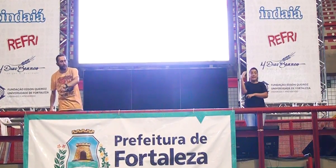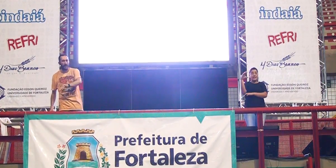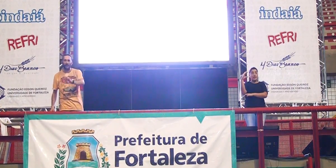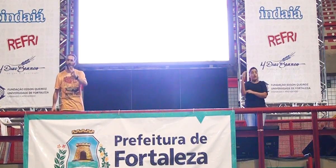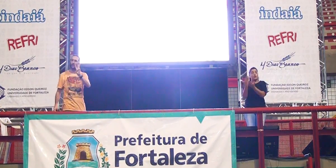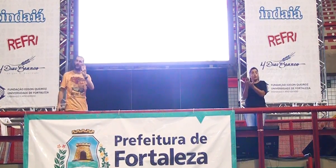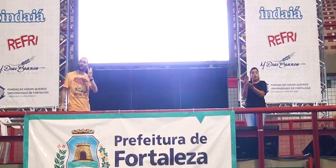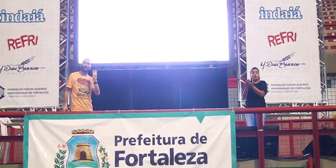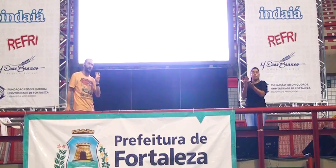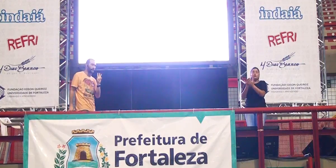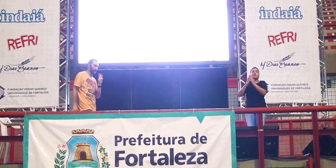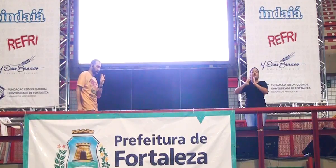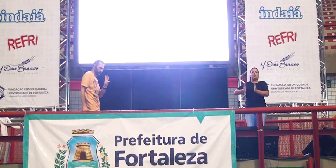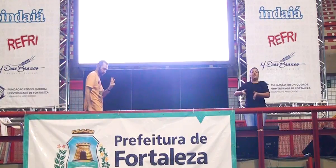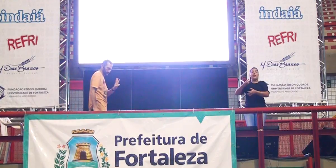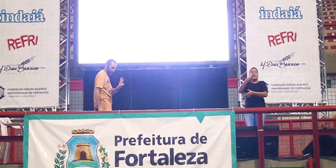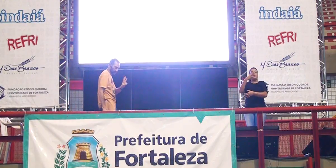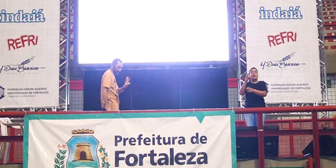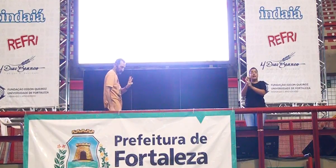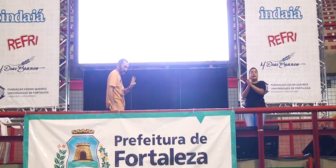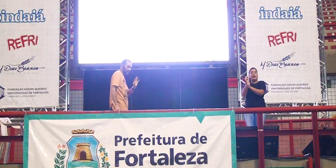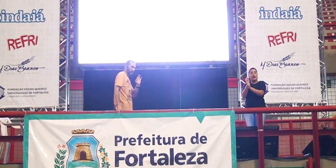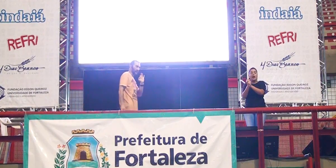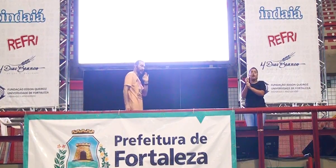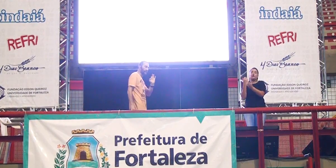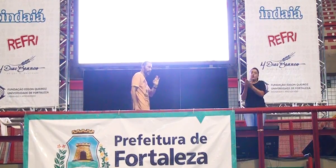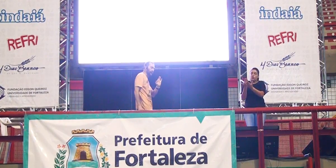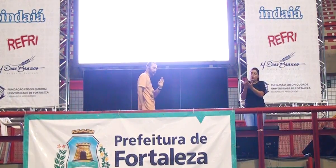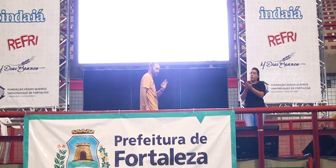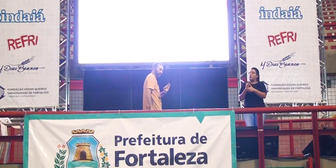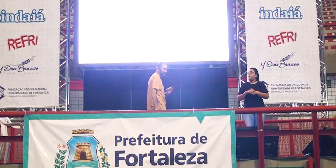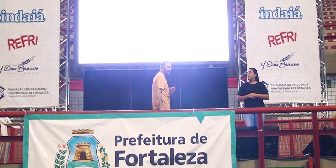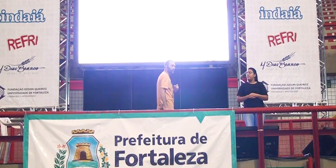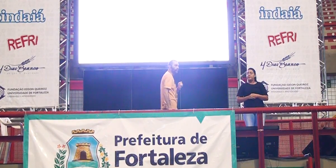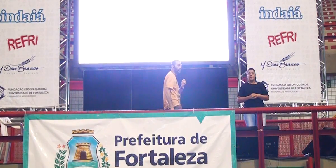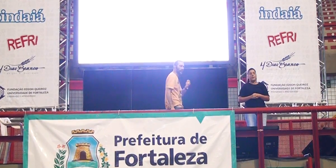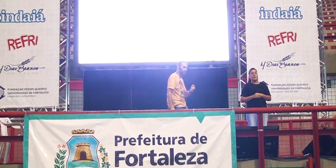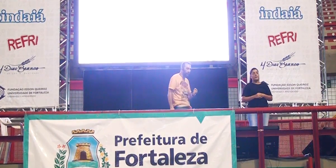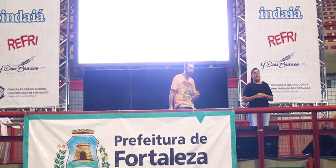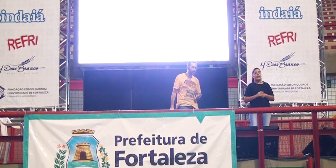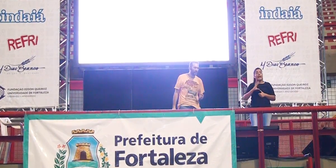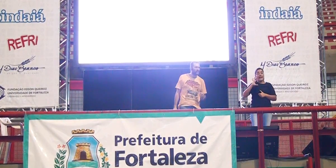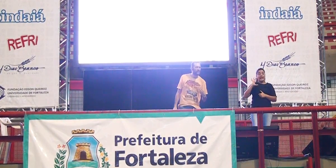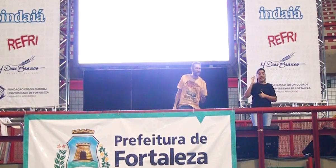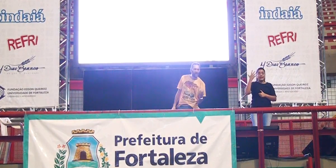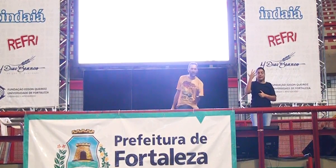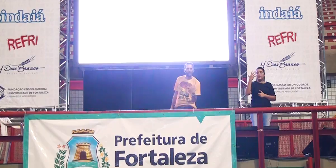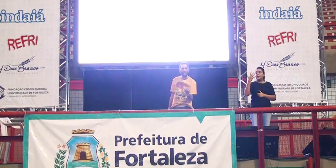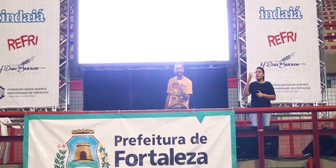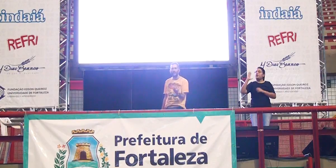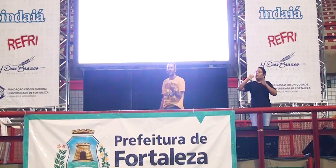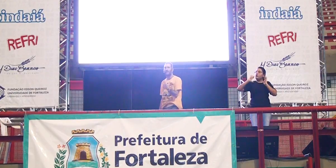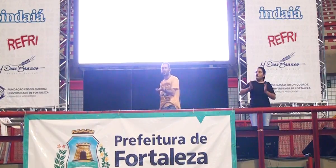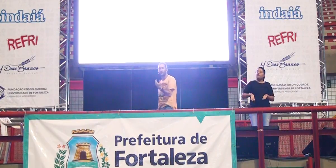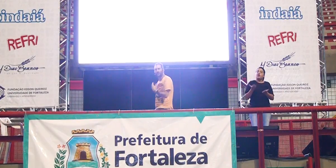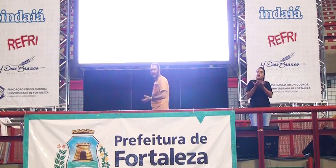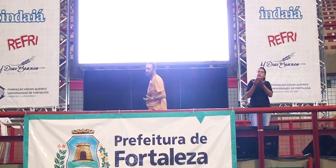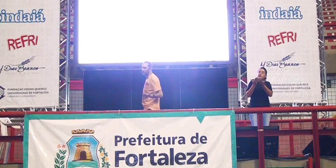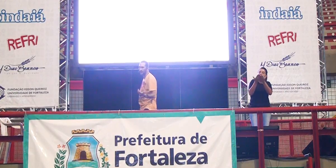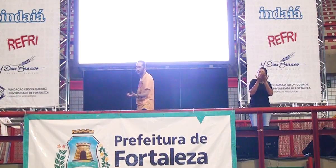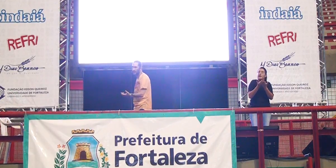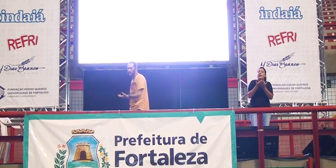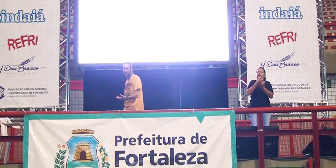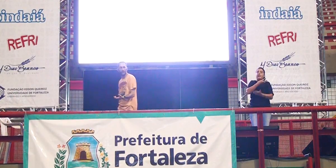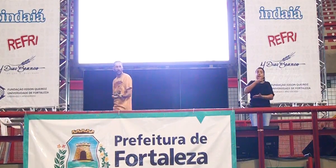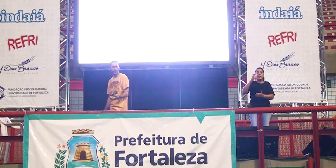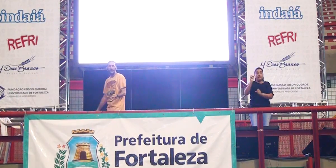cientificamente estudado por 30 anos. Clima, sucessão do tempo cientificamente estudado